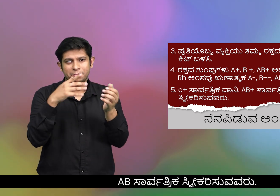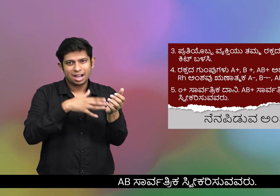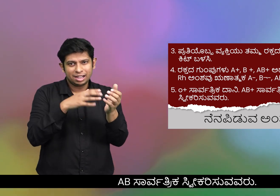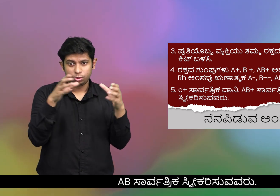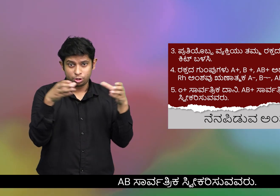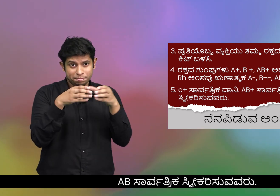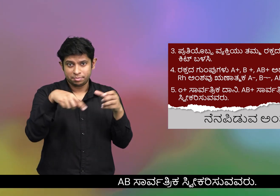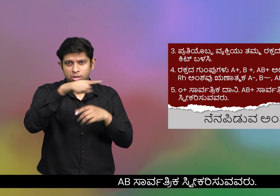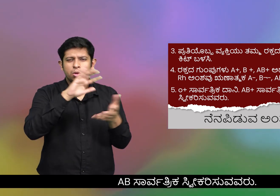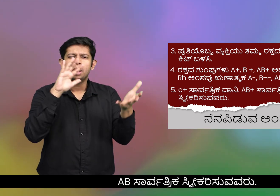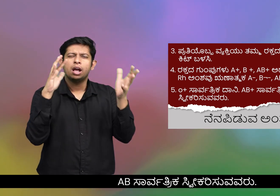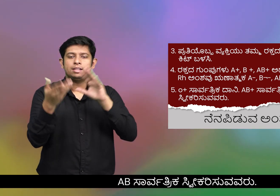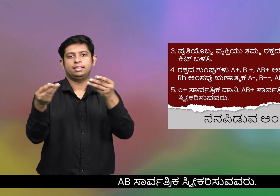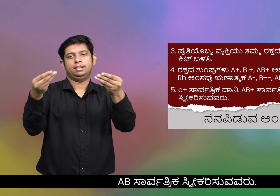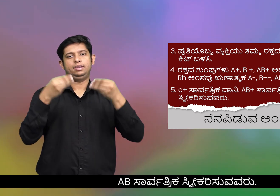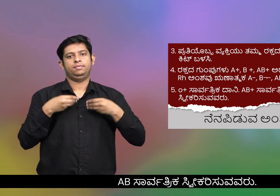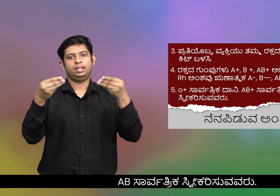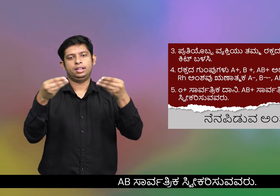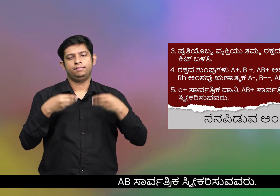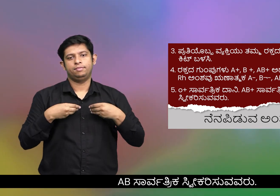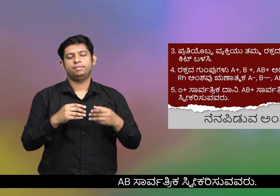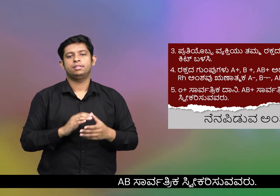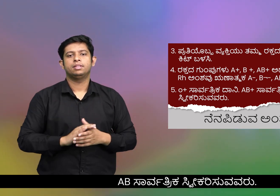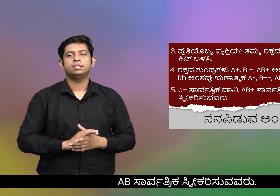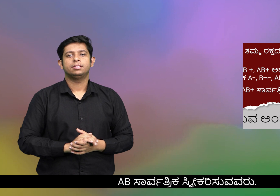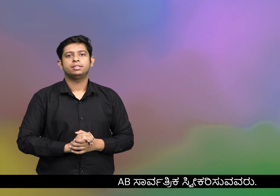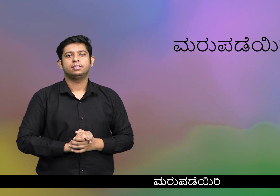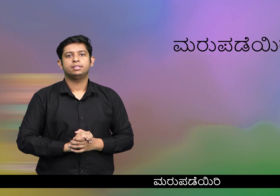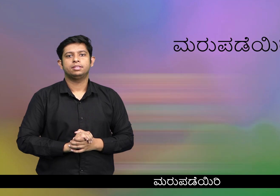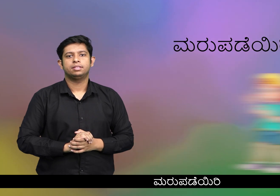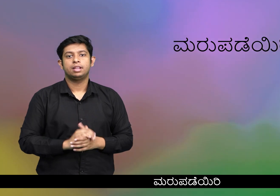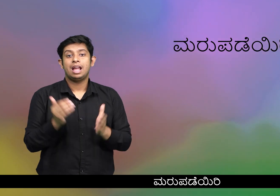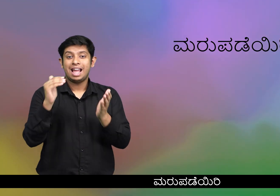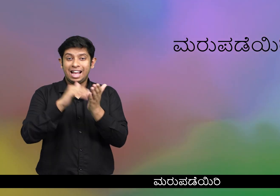ಎಬಿ ಸಾರ್ವತ್ರಿಕ ಸ್ವೀಕರಿಸುವವರು. ಮರುಪಡೆಯಿರಿ.